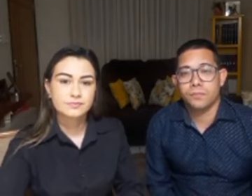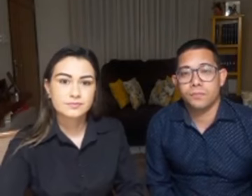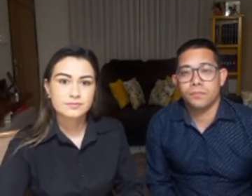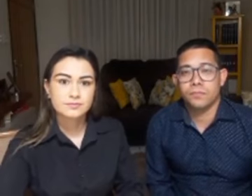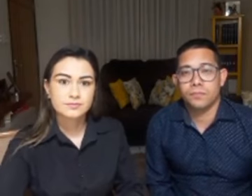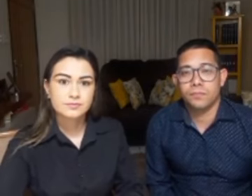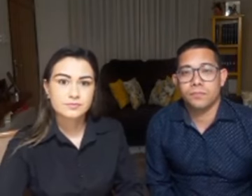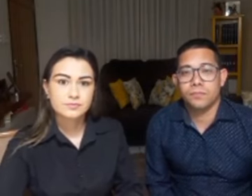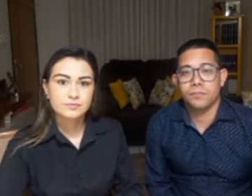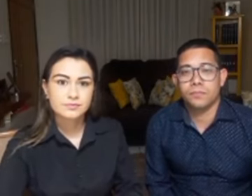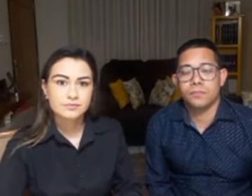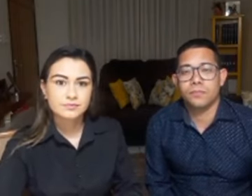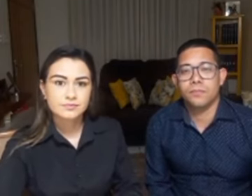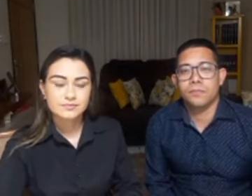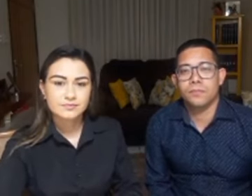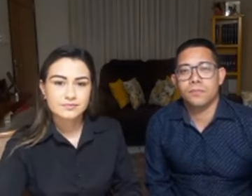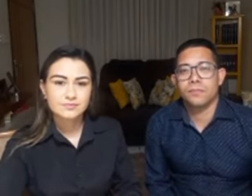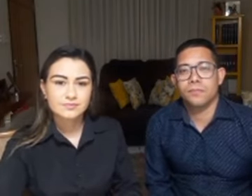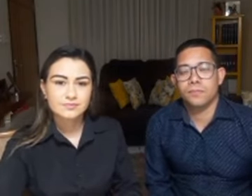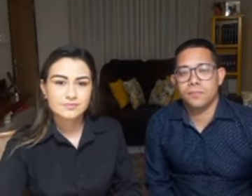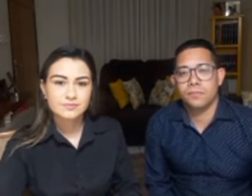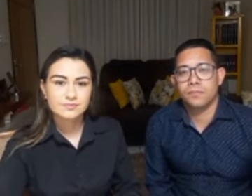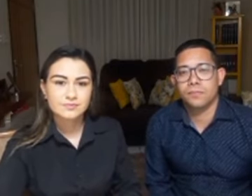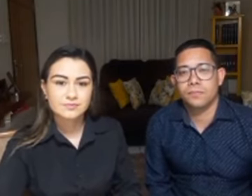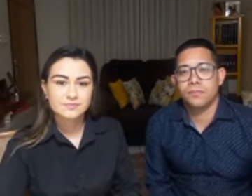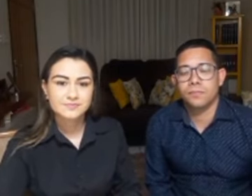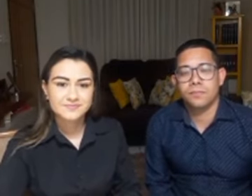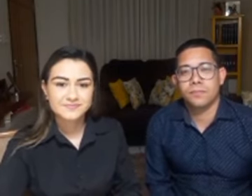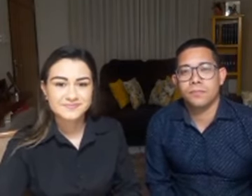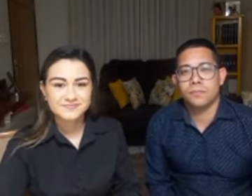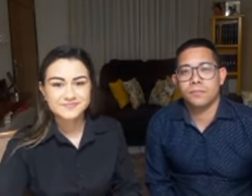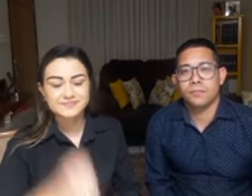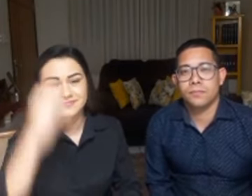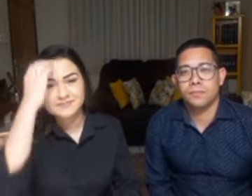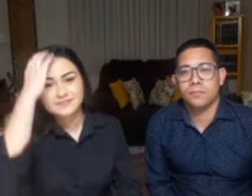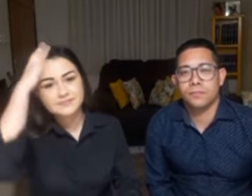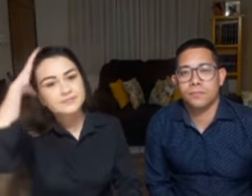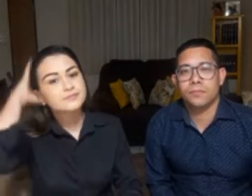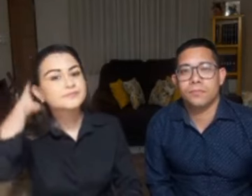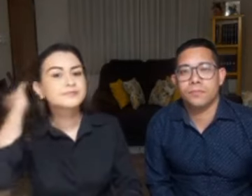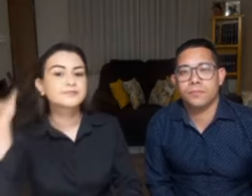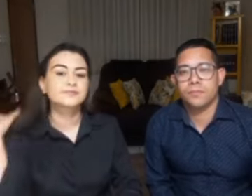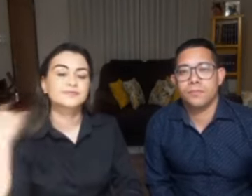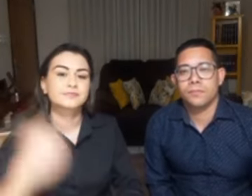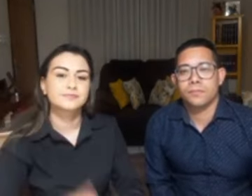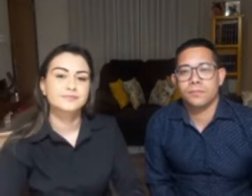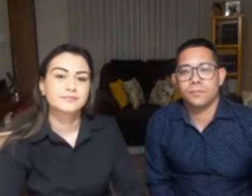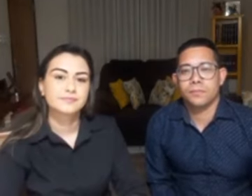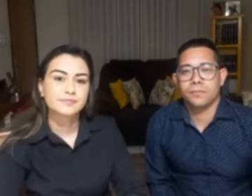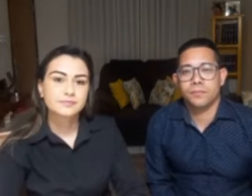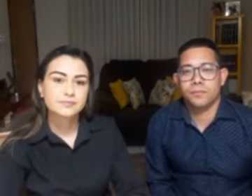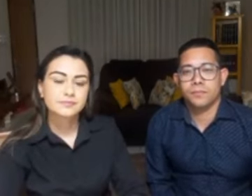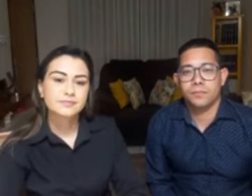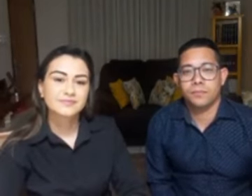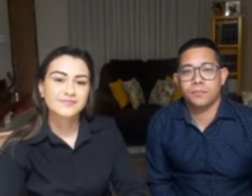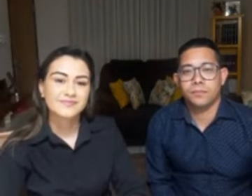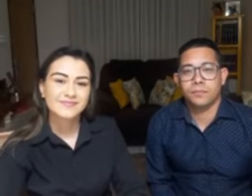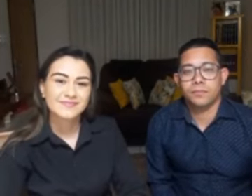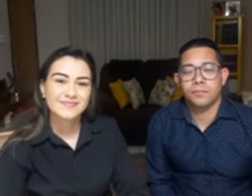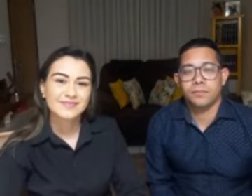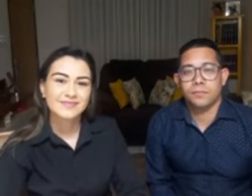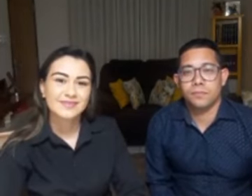de um livro também com essa temática. Enfim, tem uma atuação brilhante nesse campo da